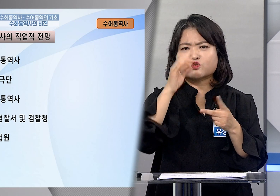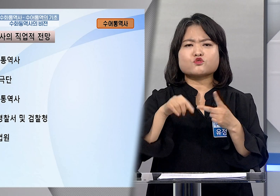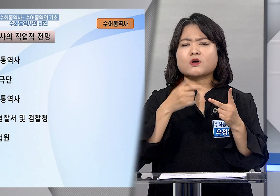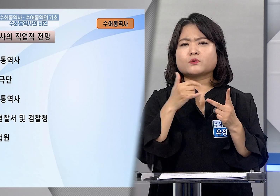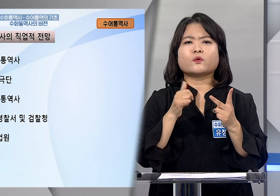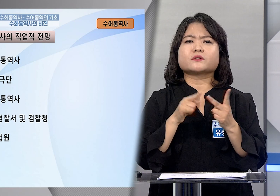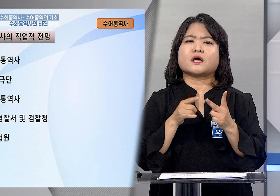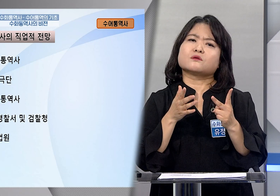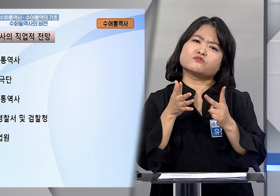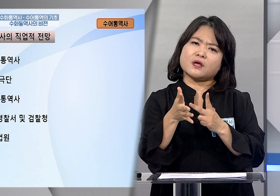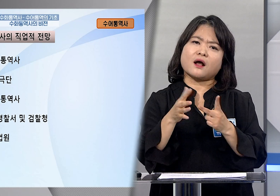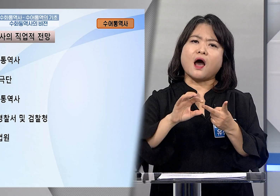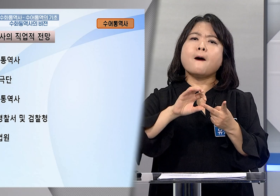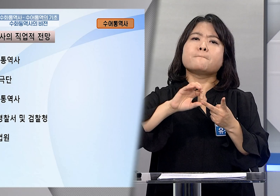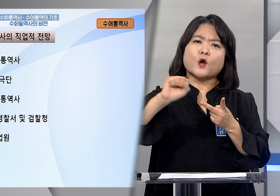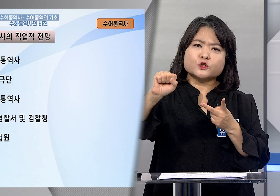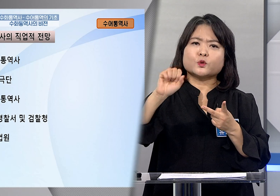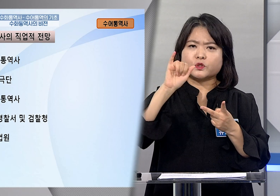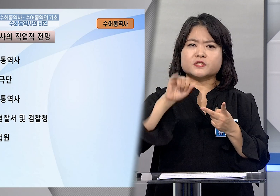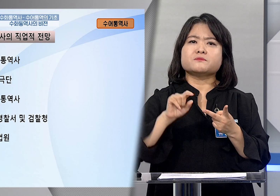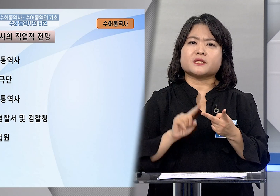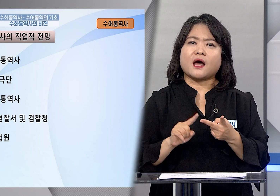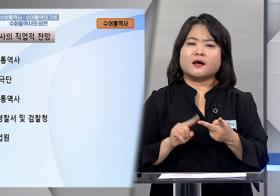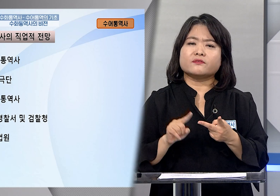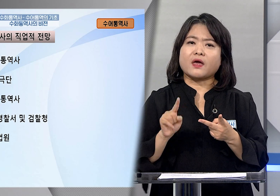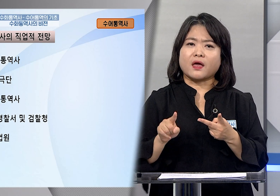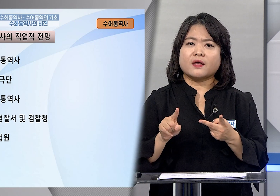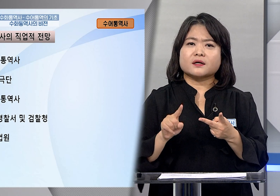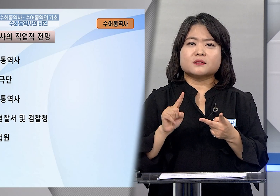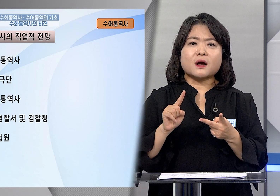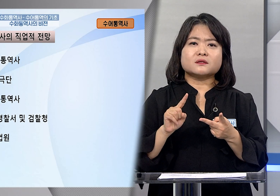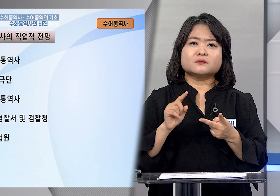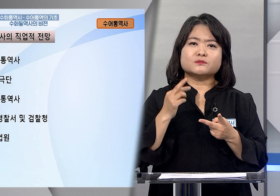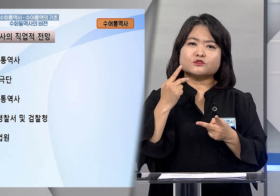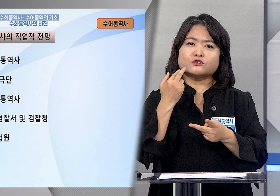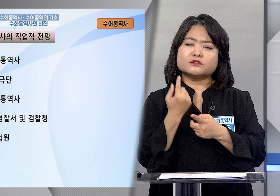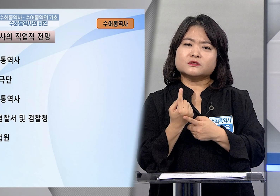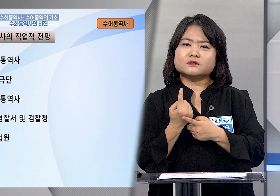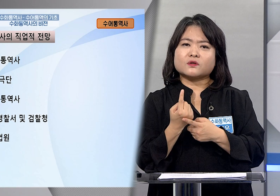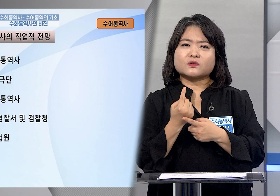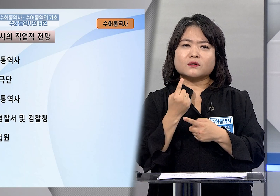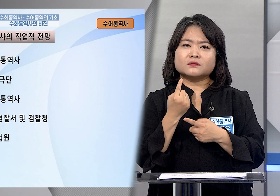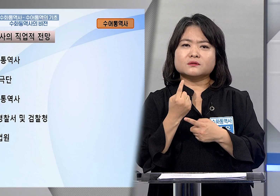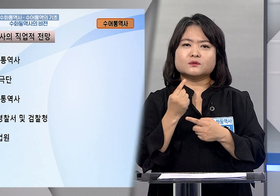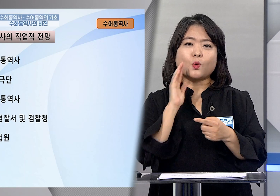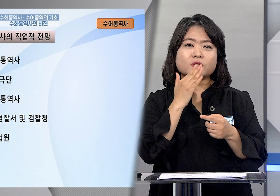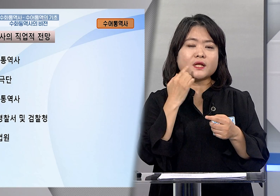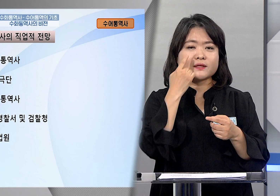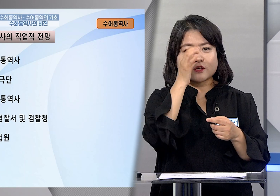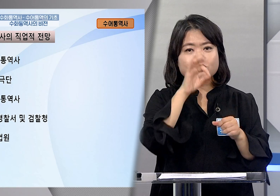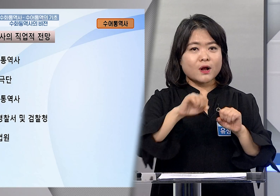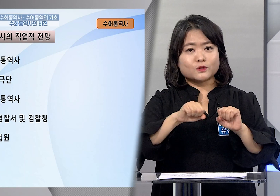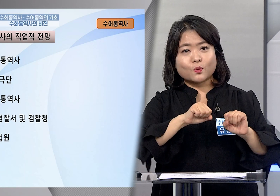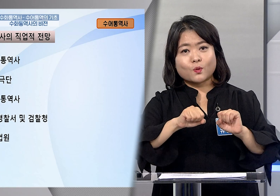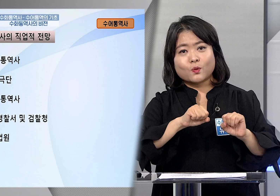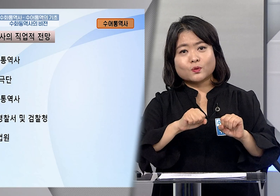수화 통역사라는 분야가 별도로 있습니다. 네. 그만큼 미국은 어떤 농인의 예술